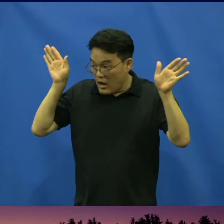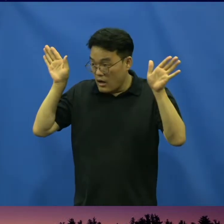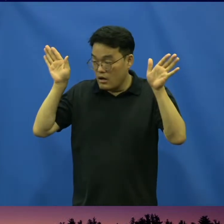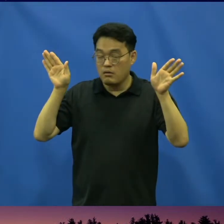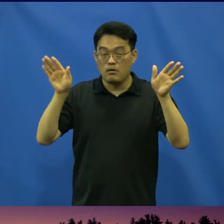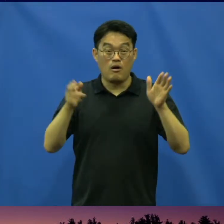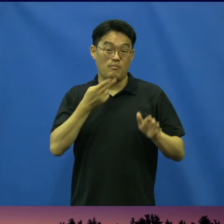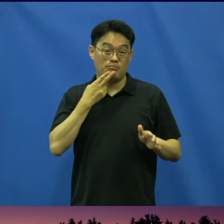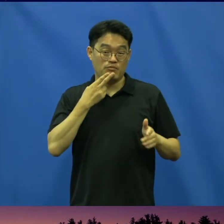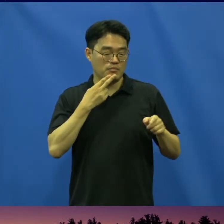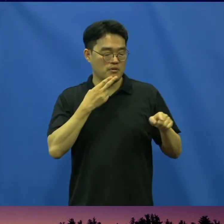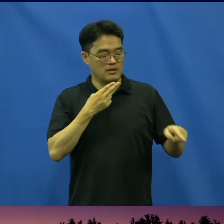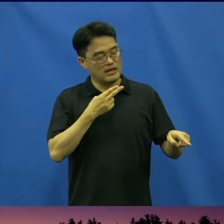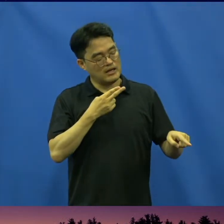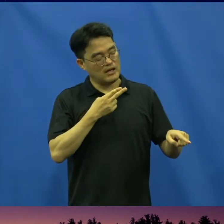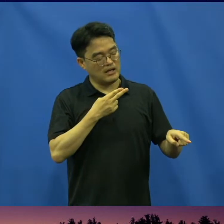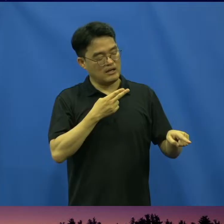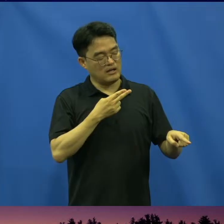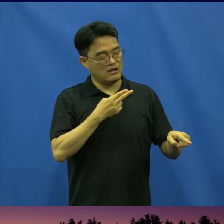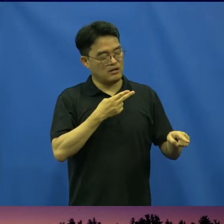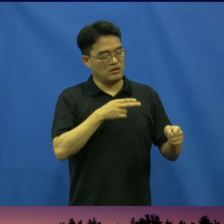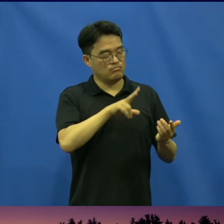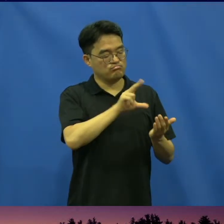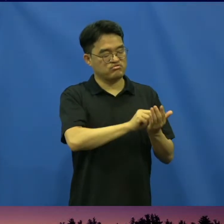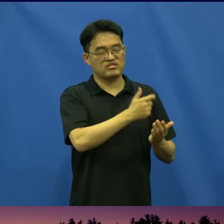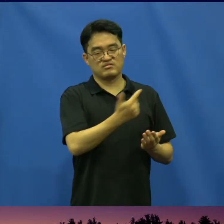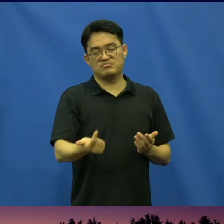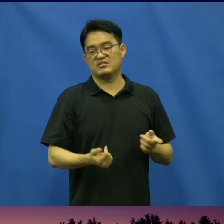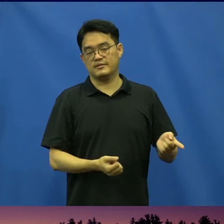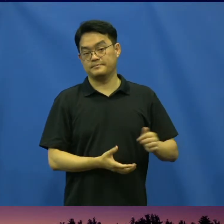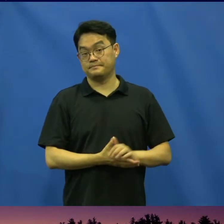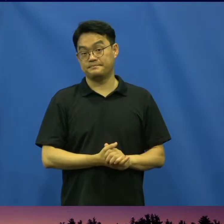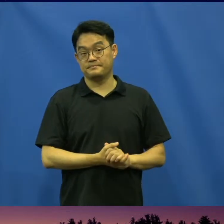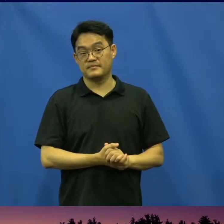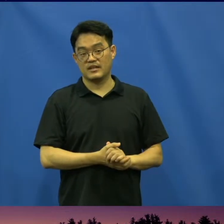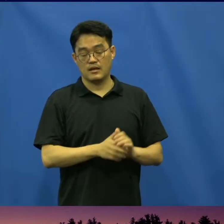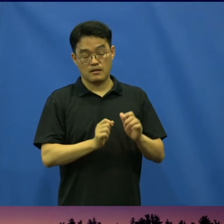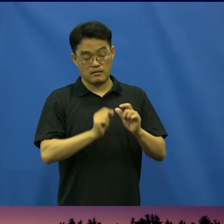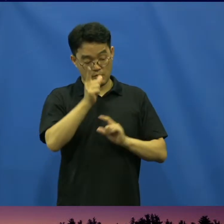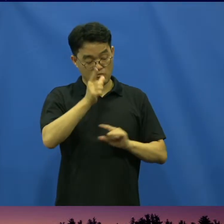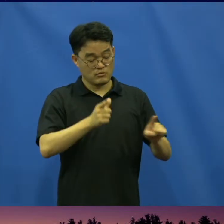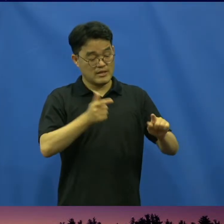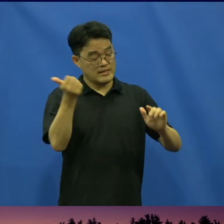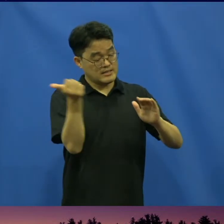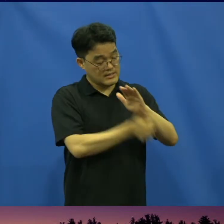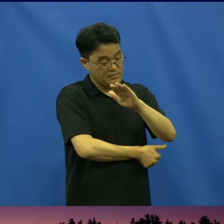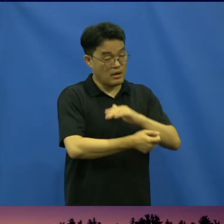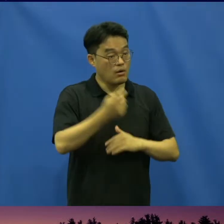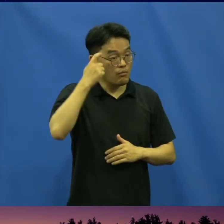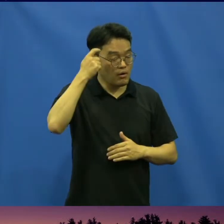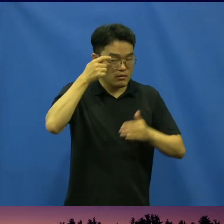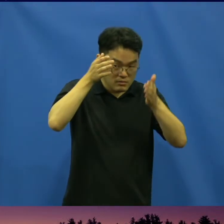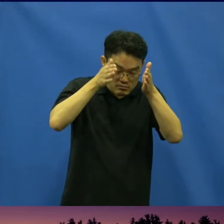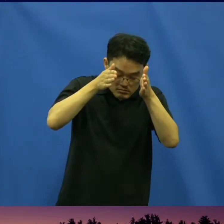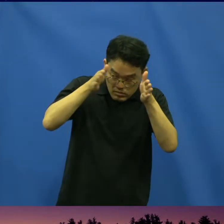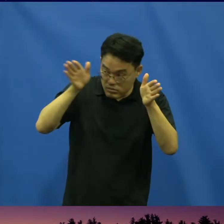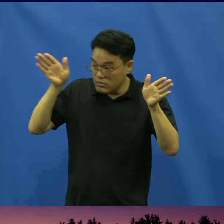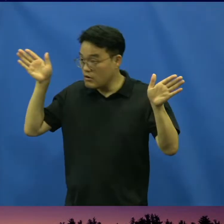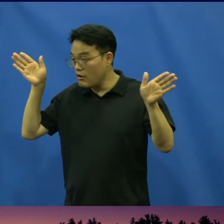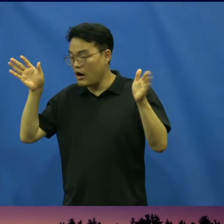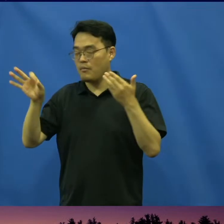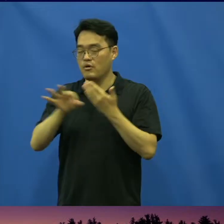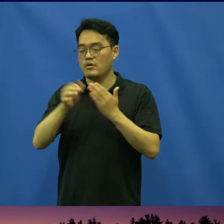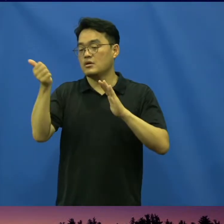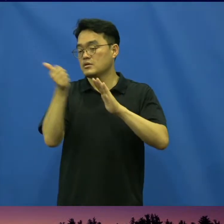약점입니다. 네. 대개 실패의 원인은 시야가 짧으면서 일어납니다.